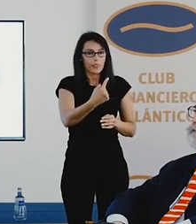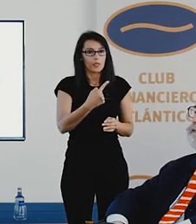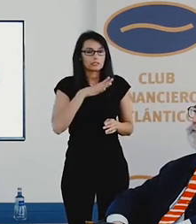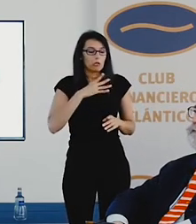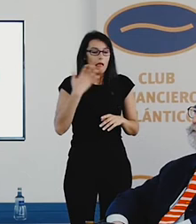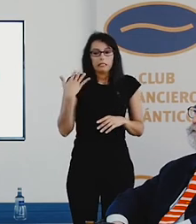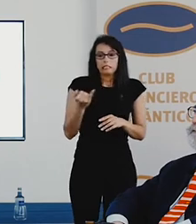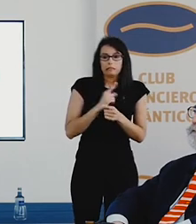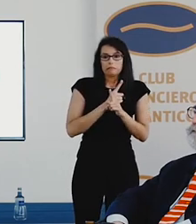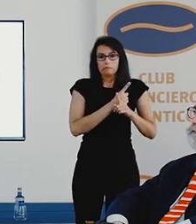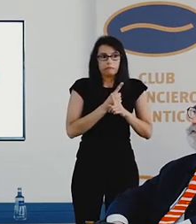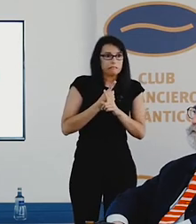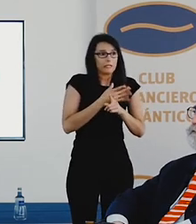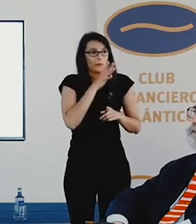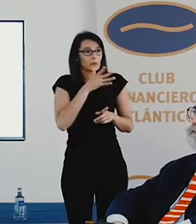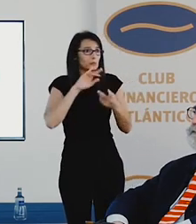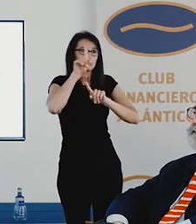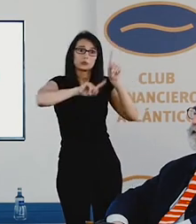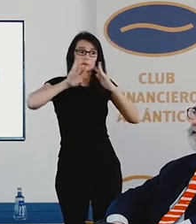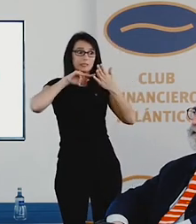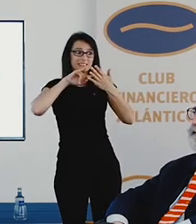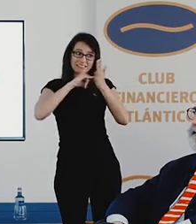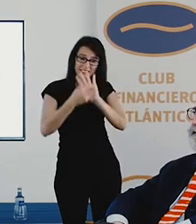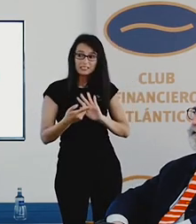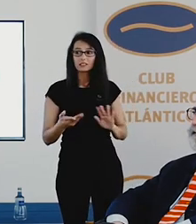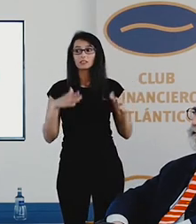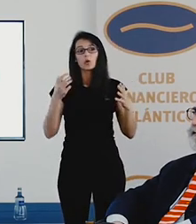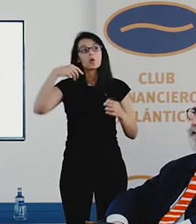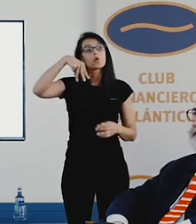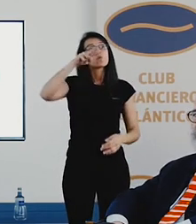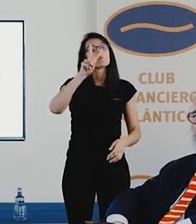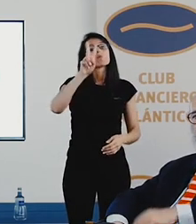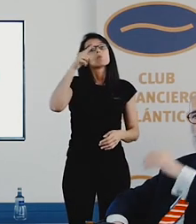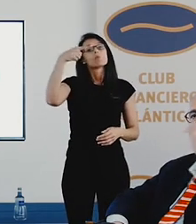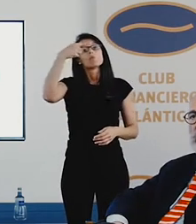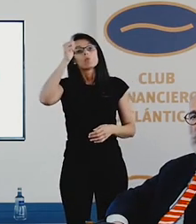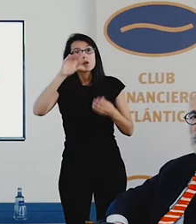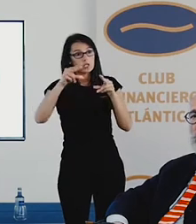nervioso hasta ayer porque había problemas técnicos, pero menos mal, aquí está Murga y sus socios,